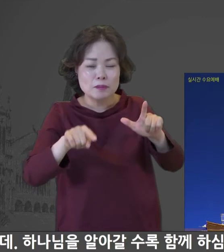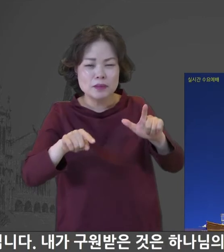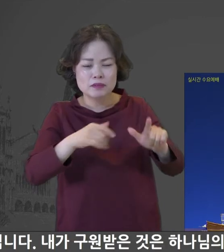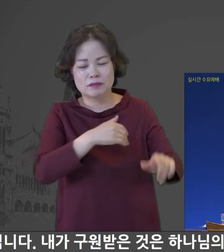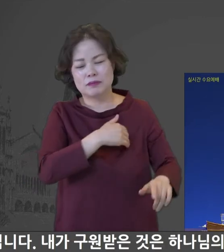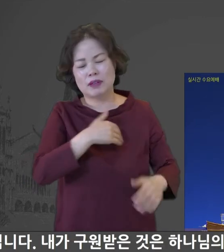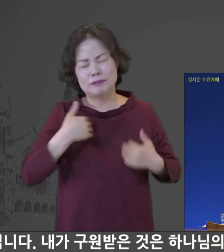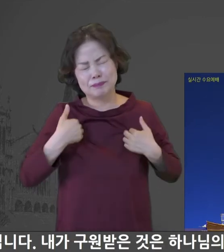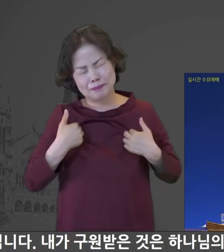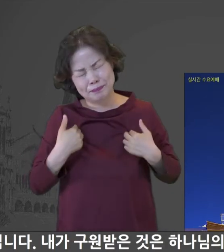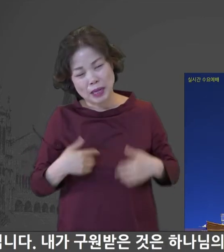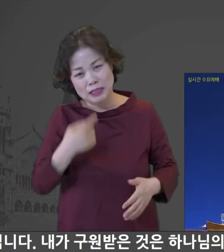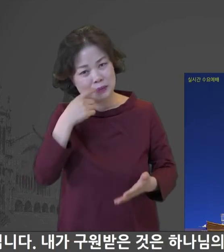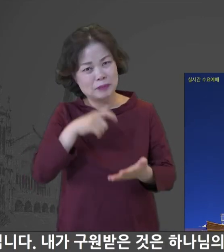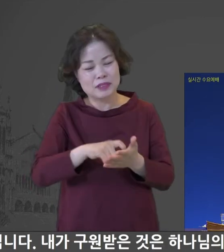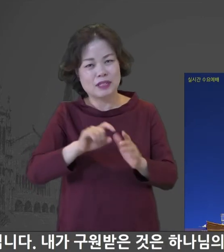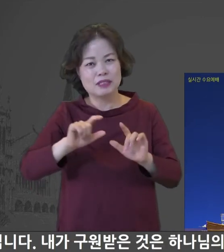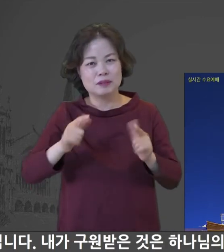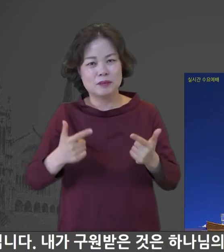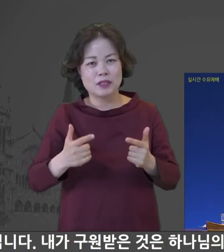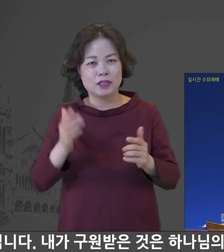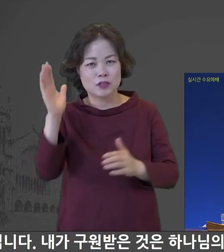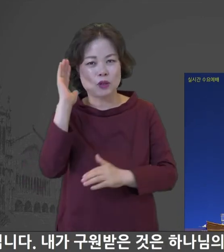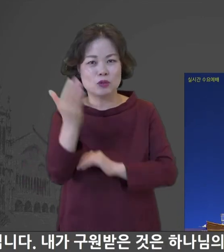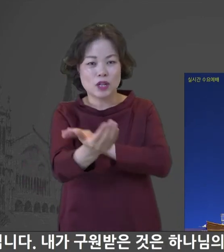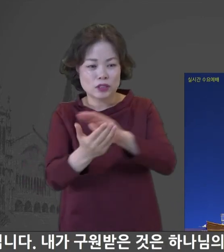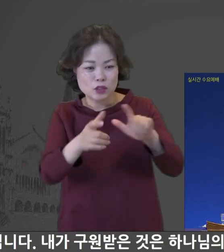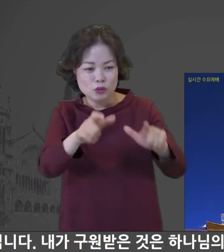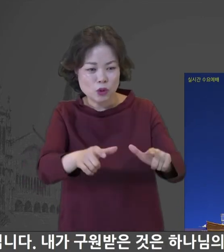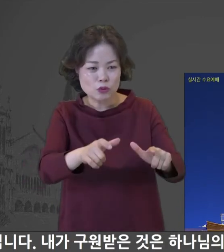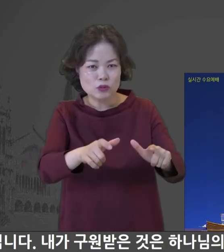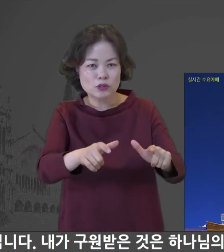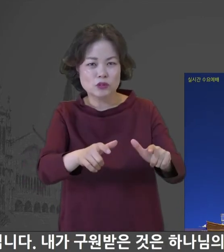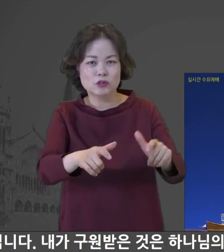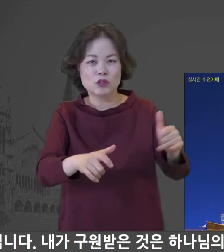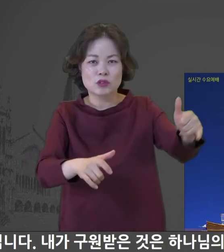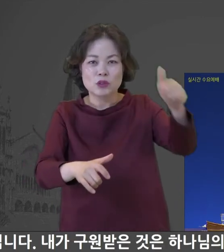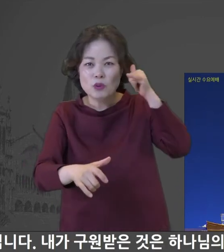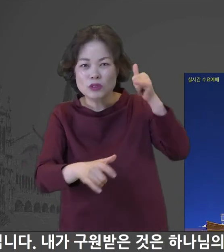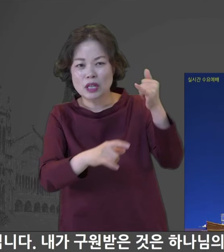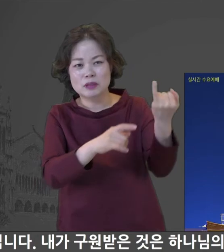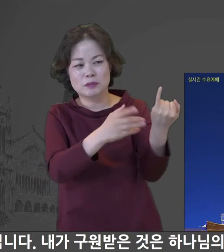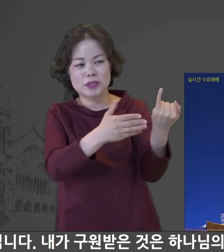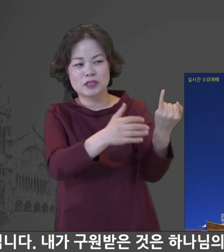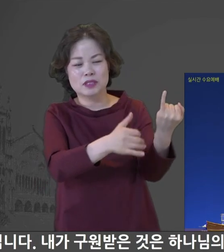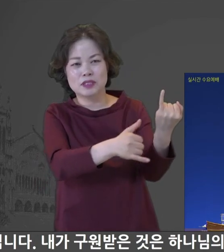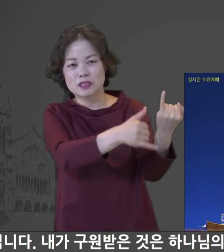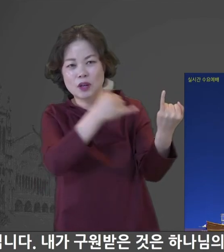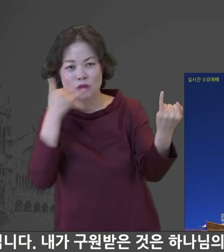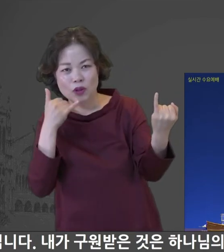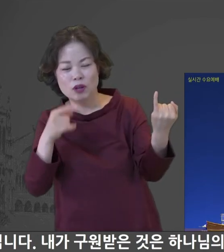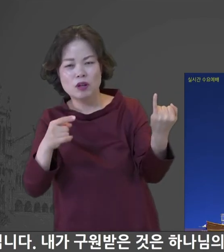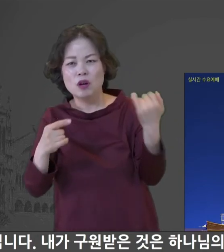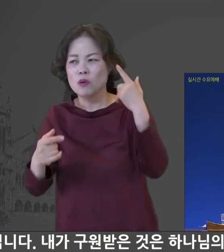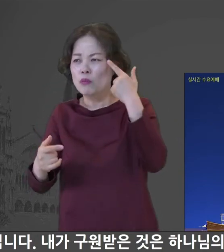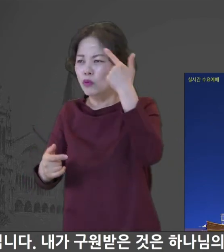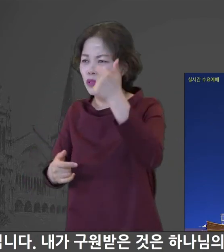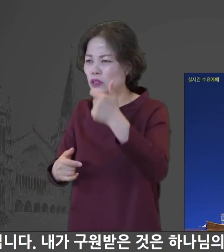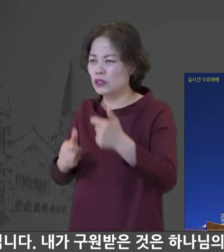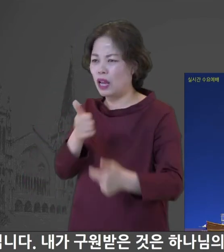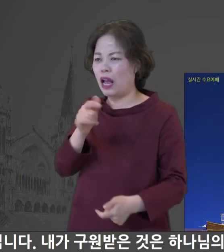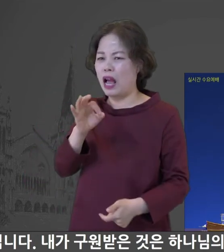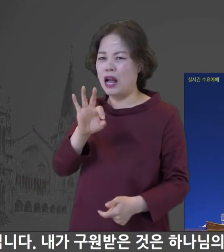녹록지 않습니다. 제가 설교하기 바로 직전에도 저희 교구 한 권사님이 전화가 오셨어요. 목사님, 항암 치료가